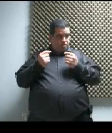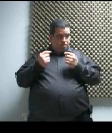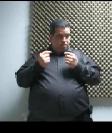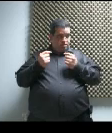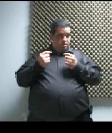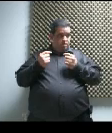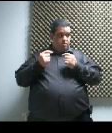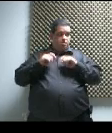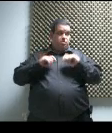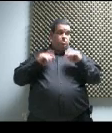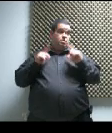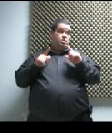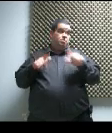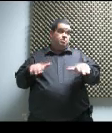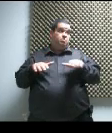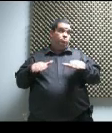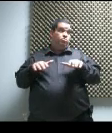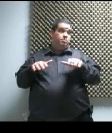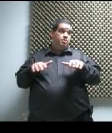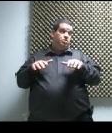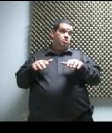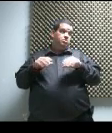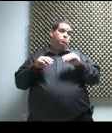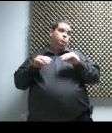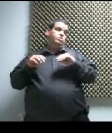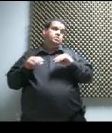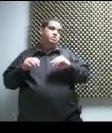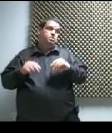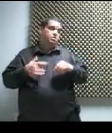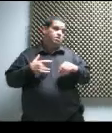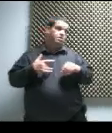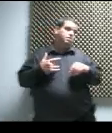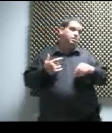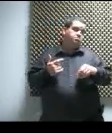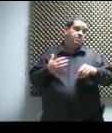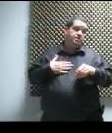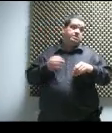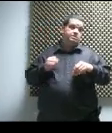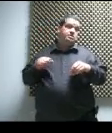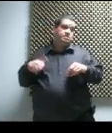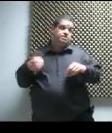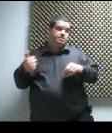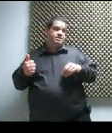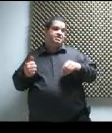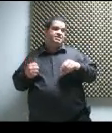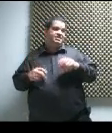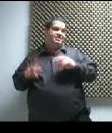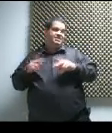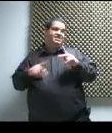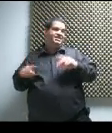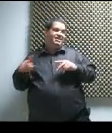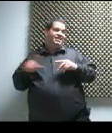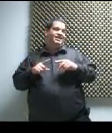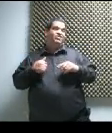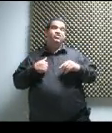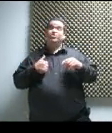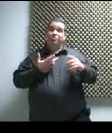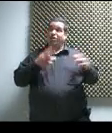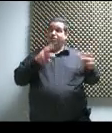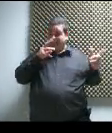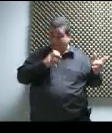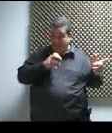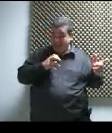te despierta es el movimiento, pero no el suavecito. A mí sí, pero la gente es común, porque yo soy como una cosa extraña.